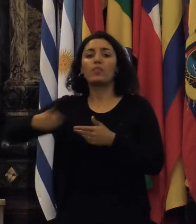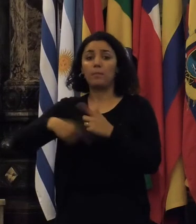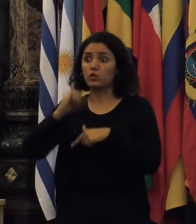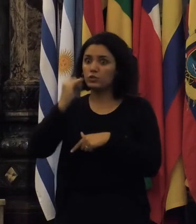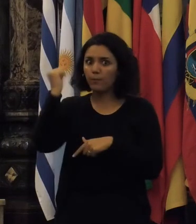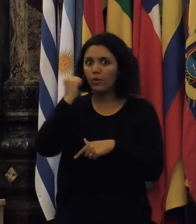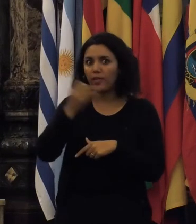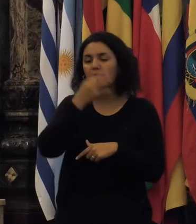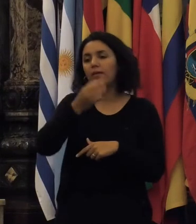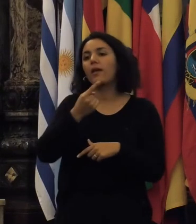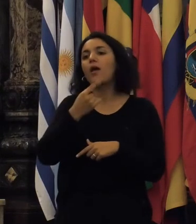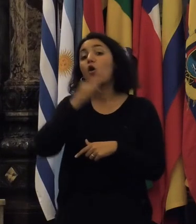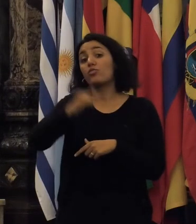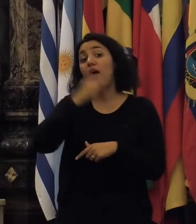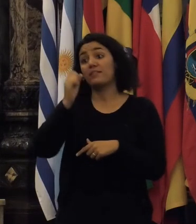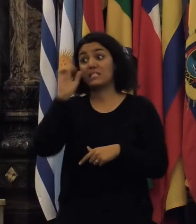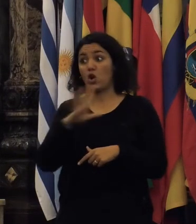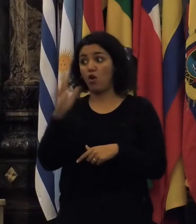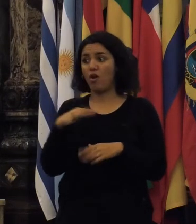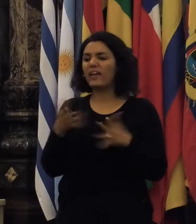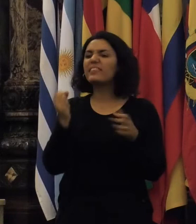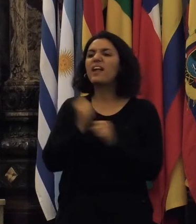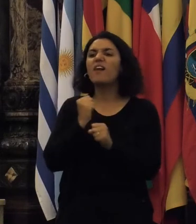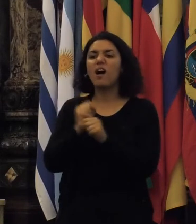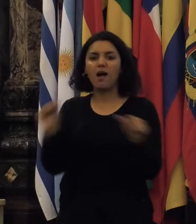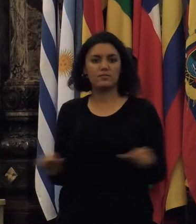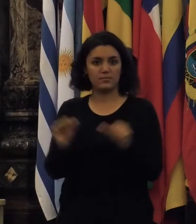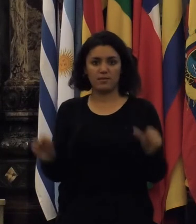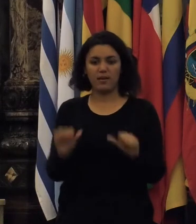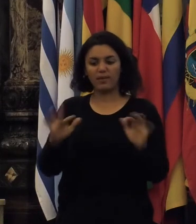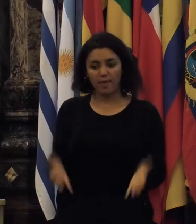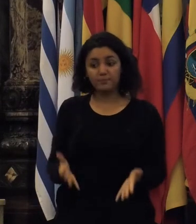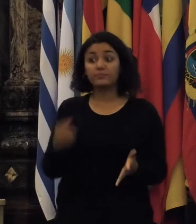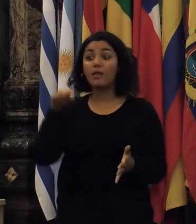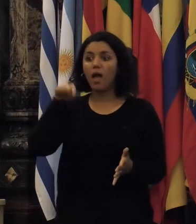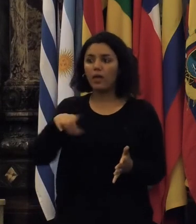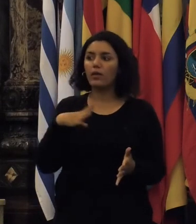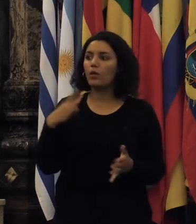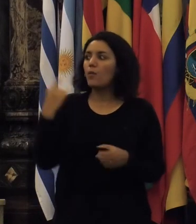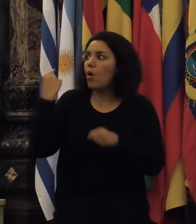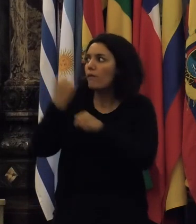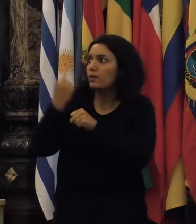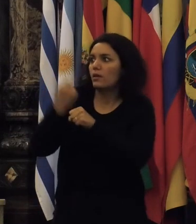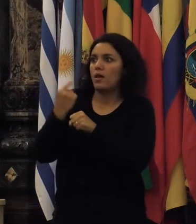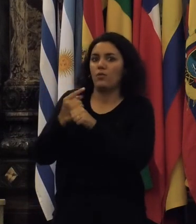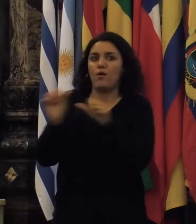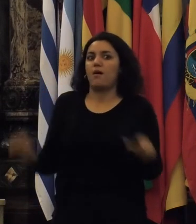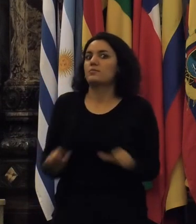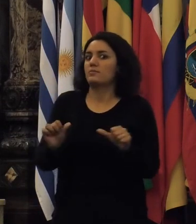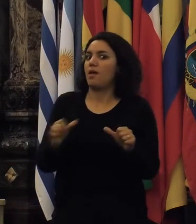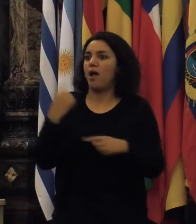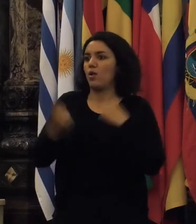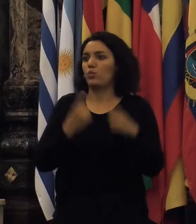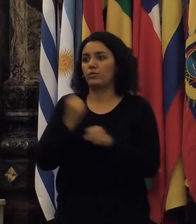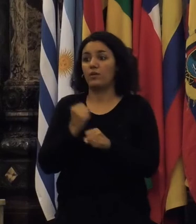cuando los psicólogos contaban las prácticas que estaban llevando adelante, se vivían obligados a hacerlo, porque el